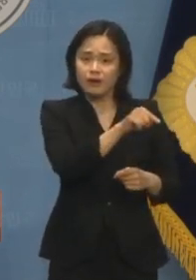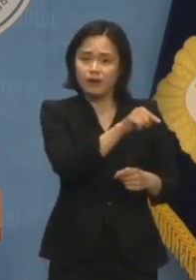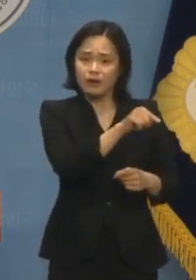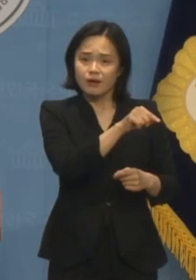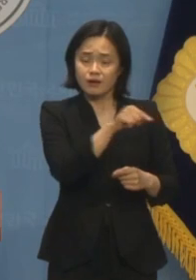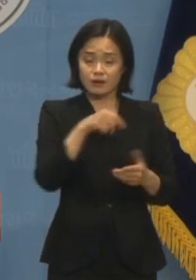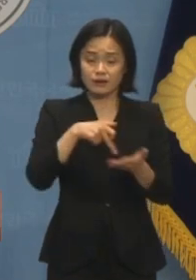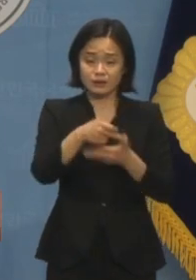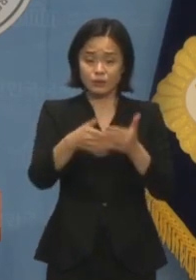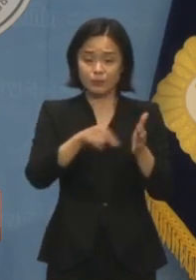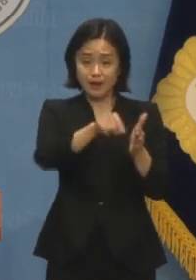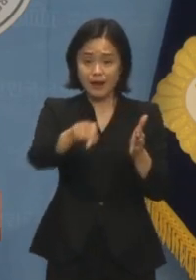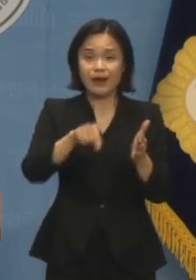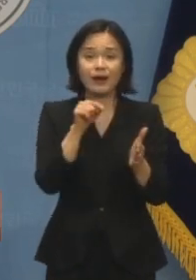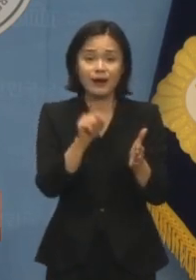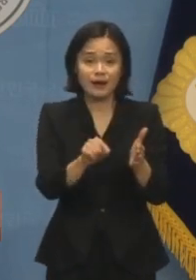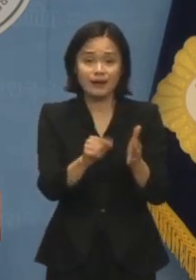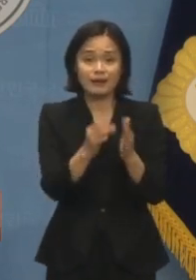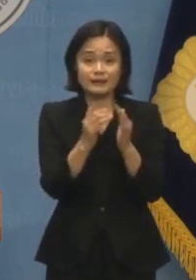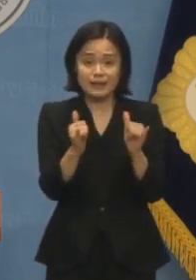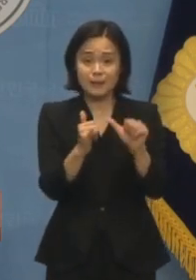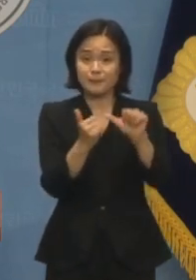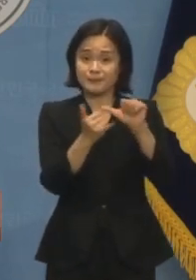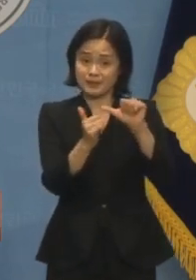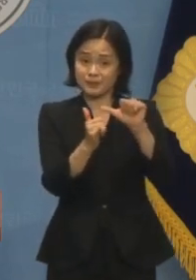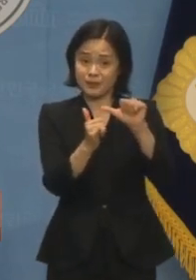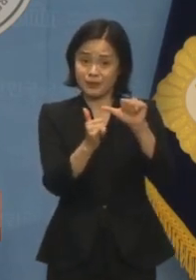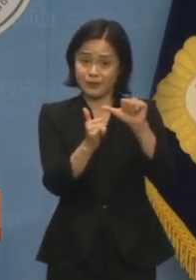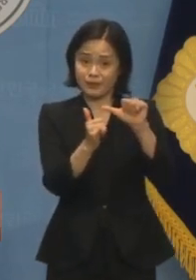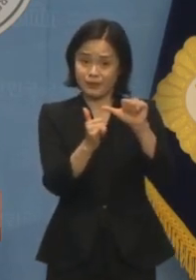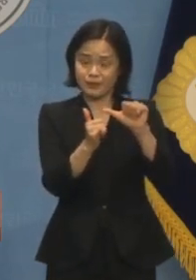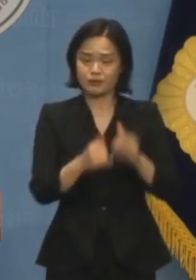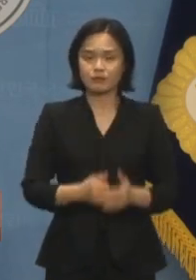다 라며 단톡방 멤버들이 구명